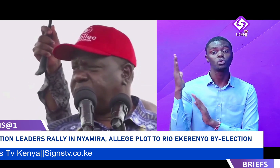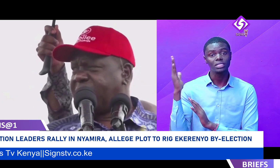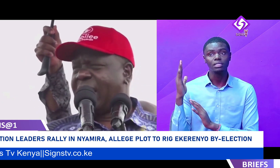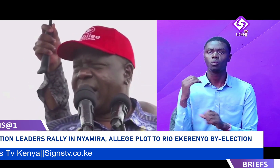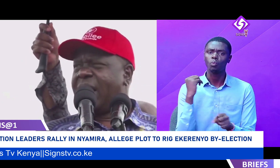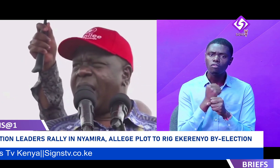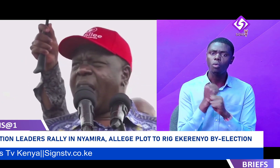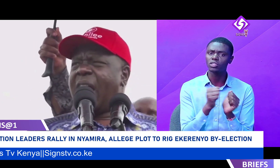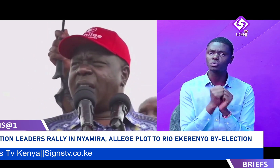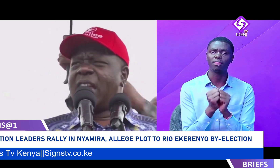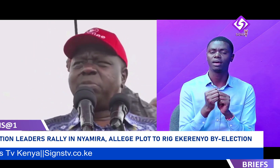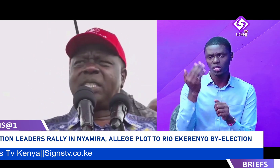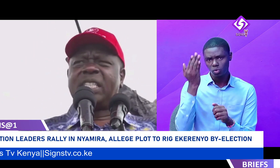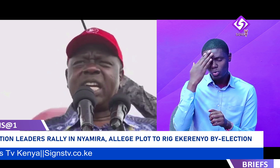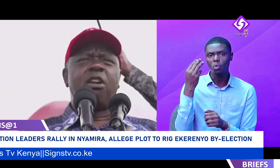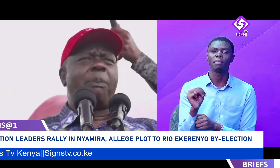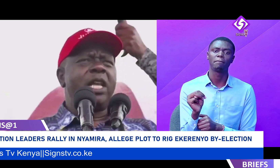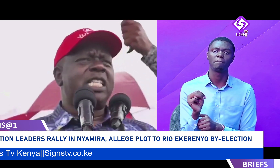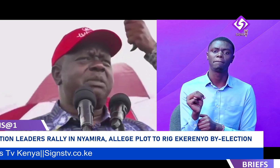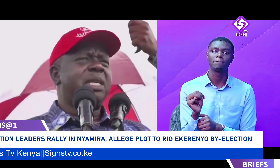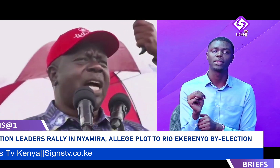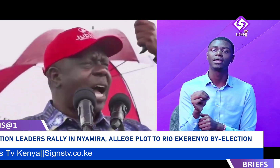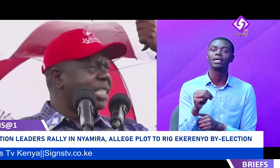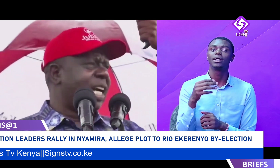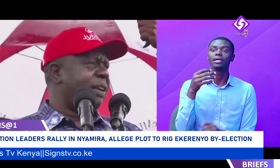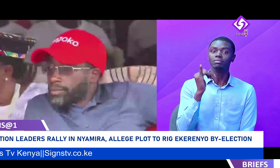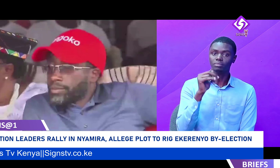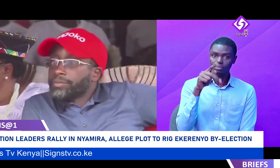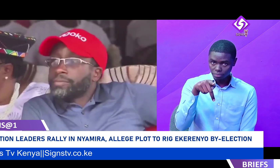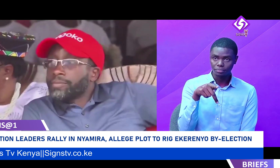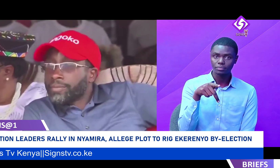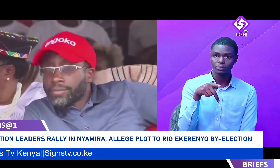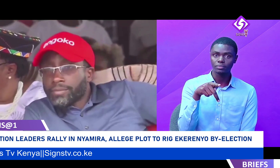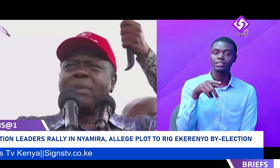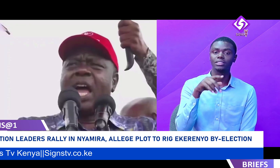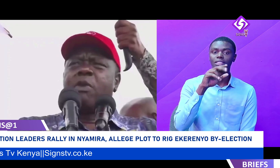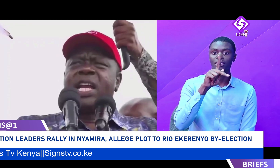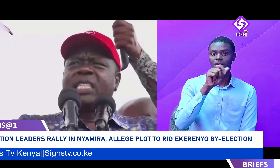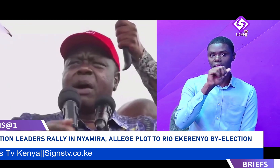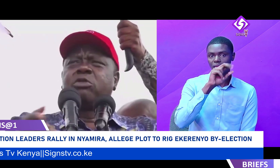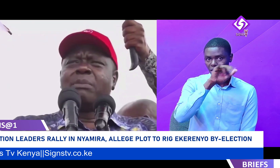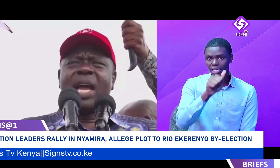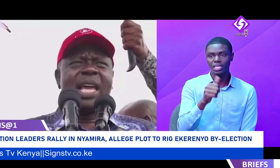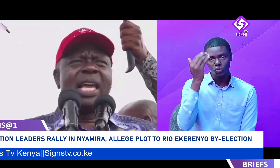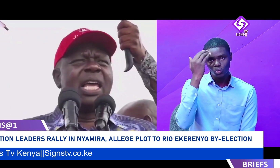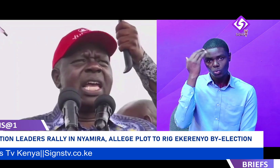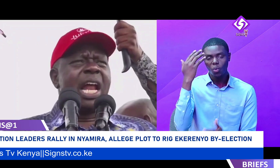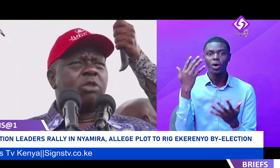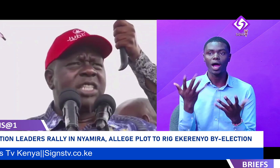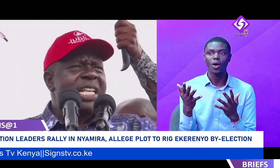sana. The Inspector General of Police Mr. Kanja, unajua kuna namna ya kuendesha watu namna hii na